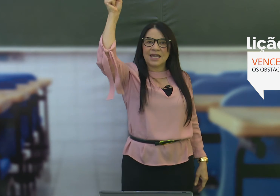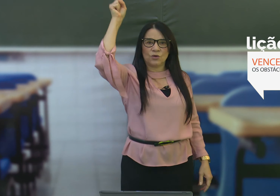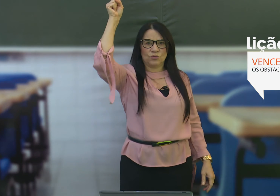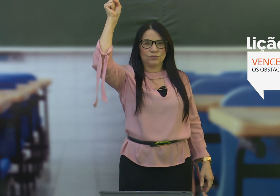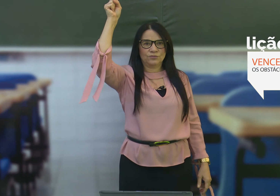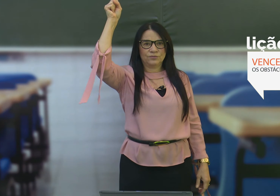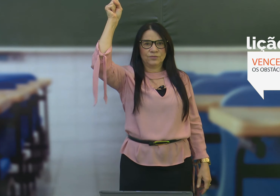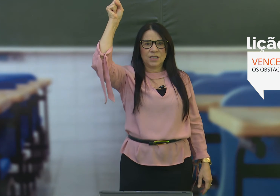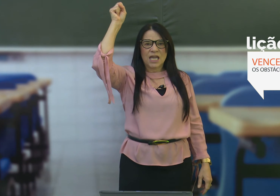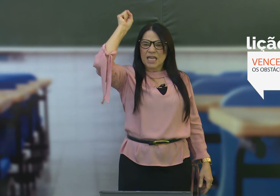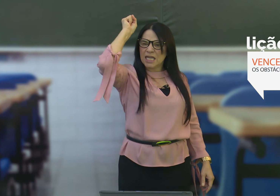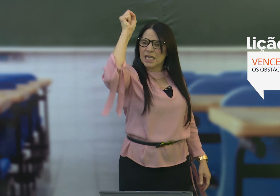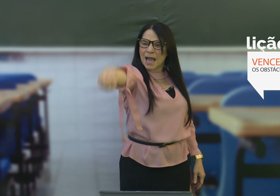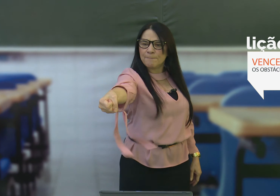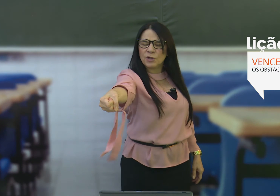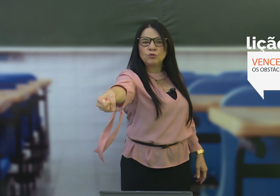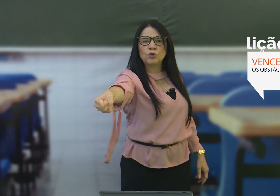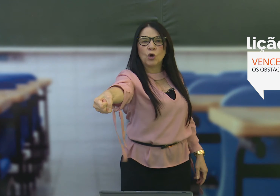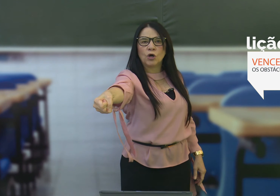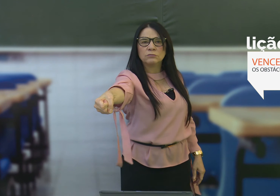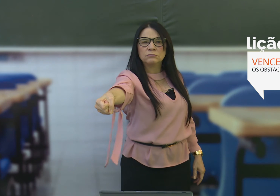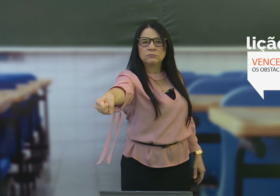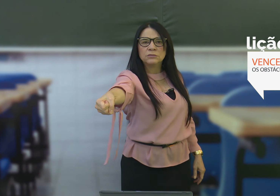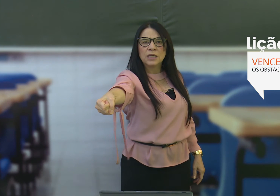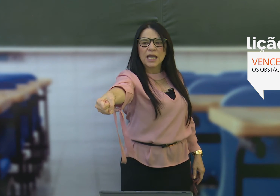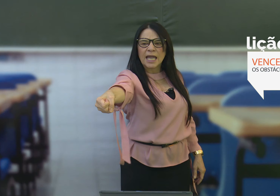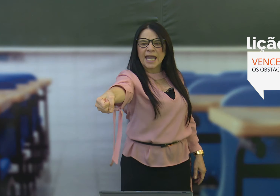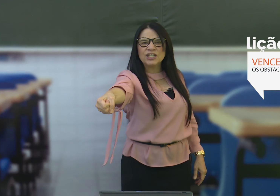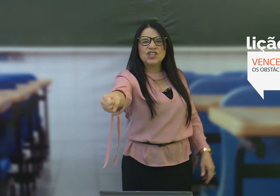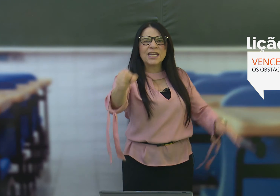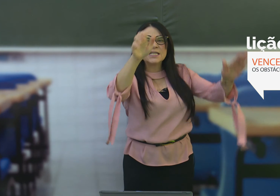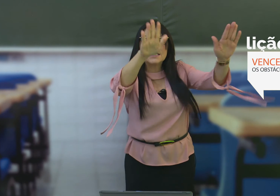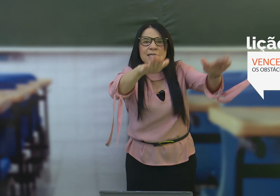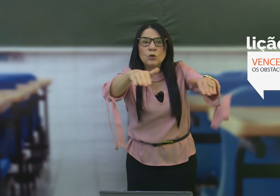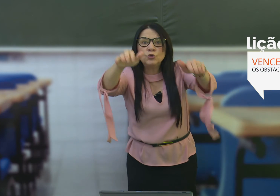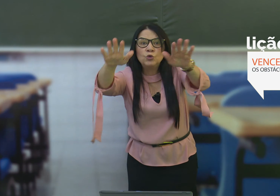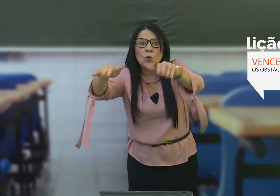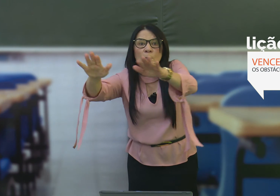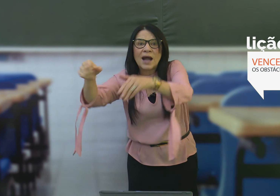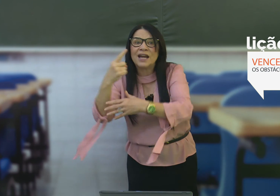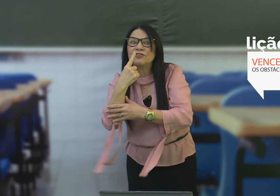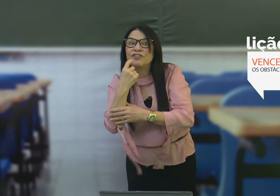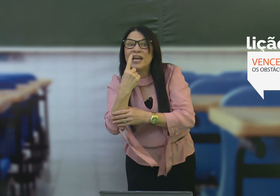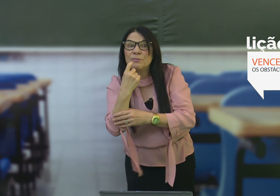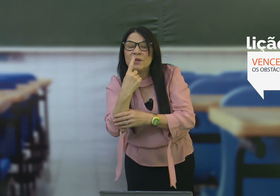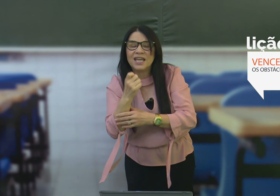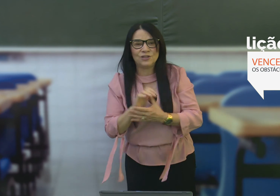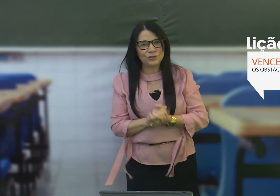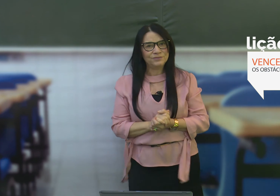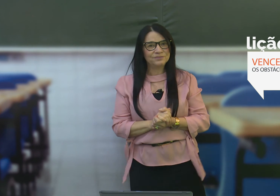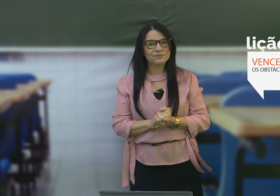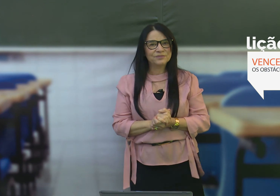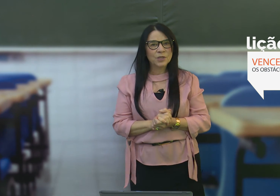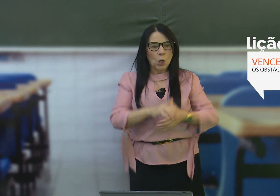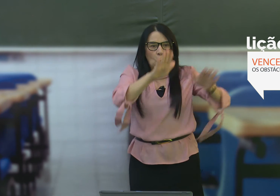ergueu e apontou em direção do Mar Vermelho,